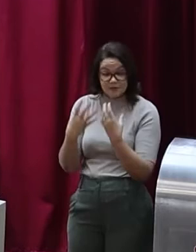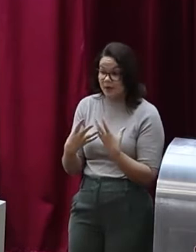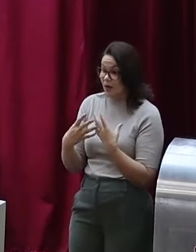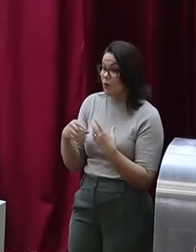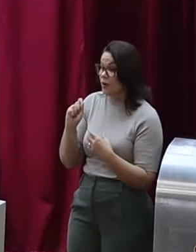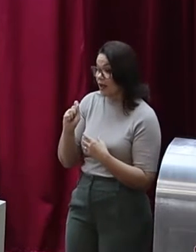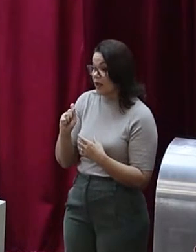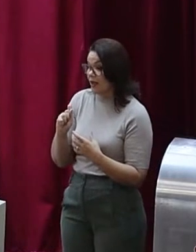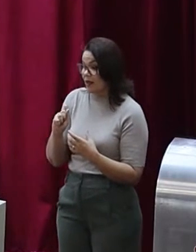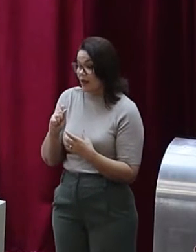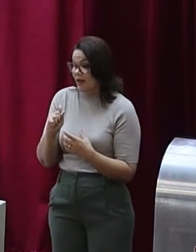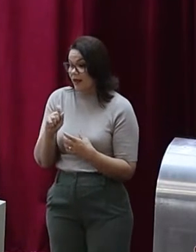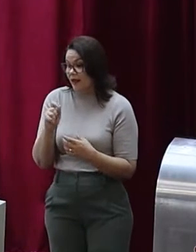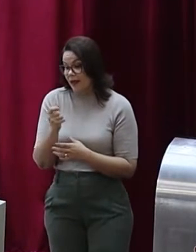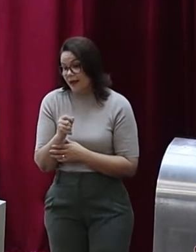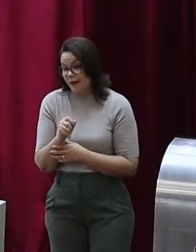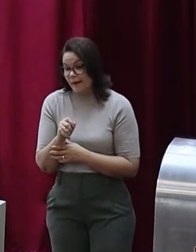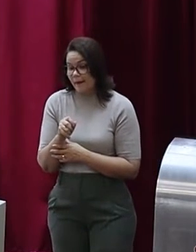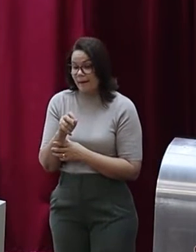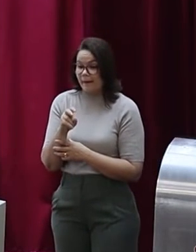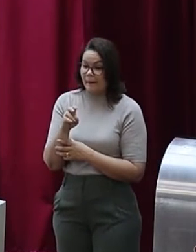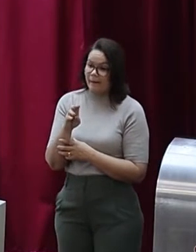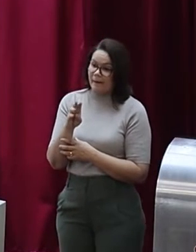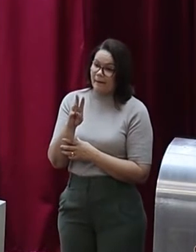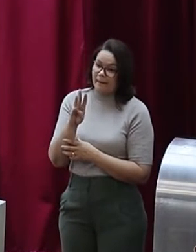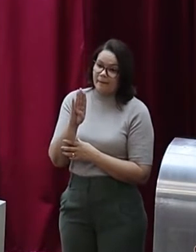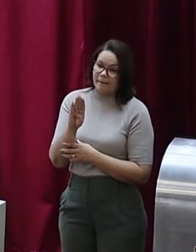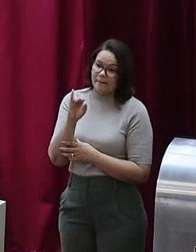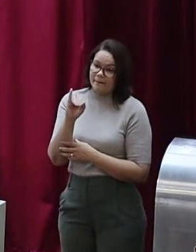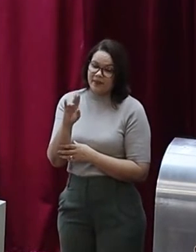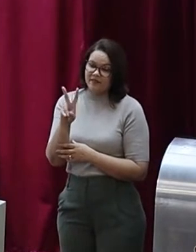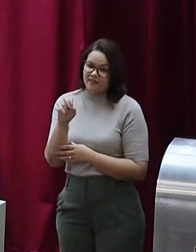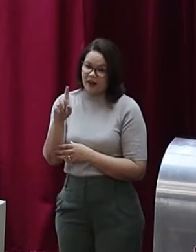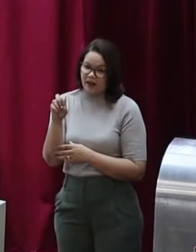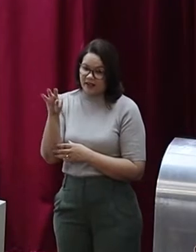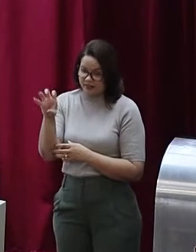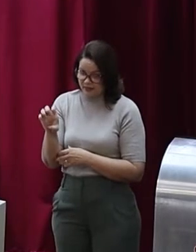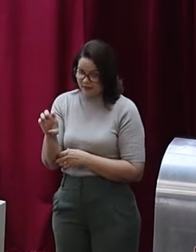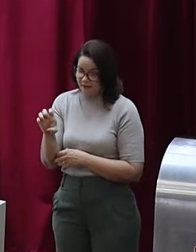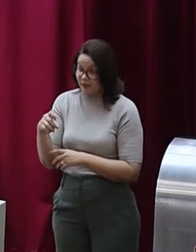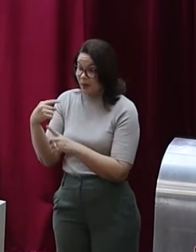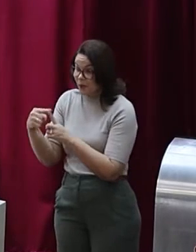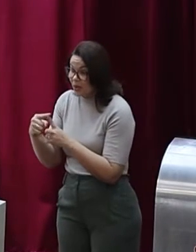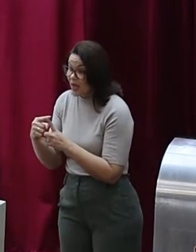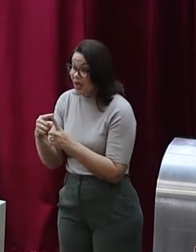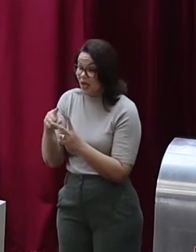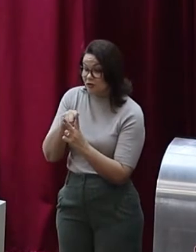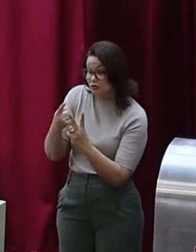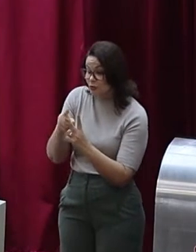bivalentes, que ao mesmo tempo elas sentem a falta de políticas de redistribuição e de